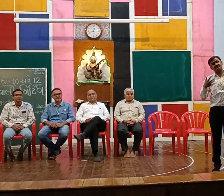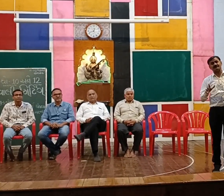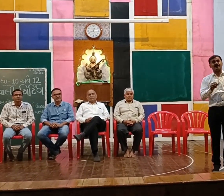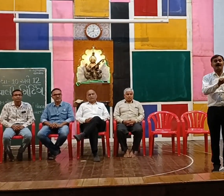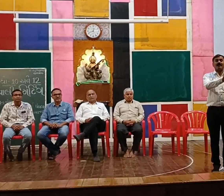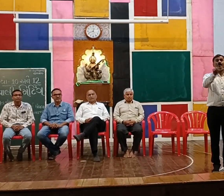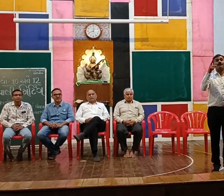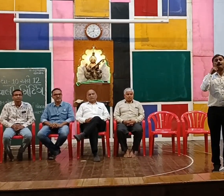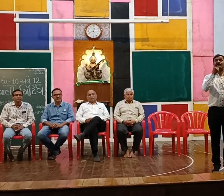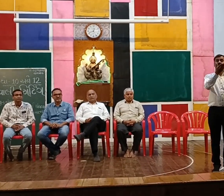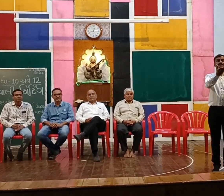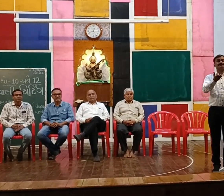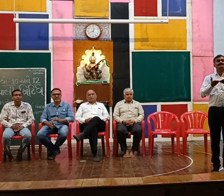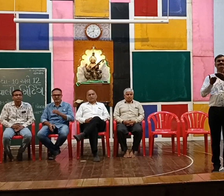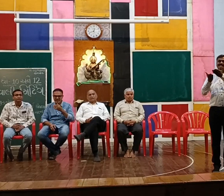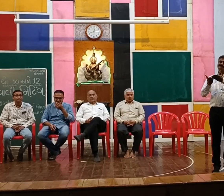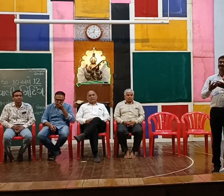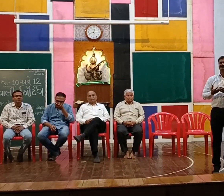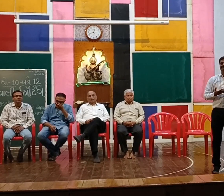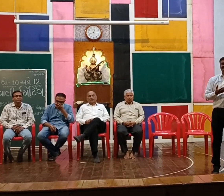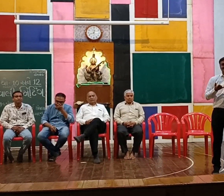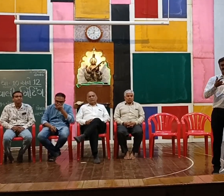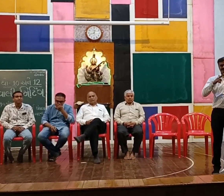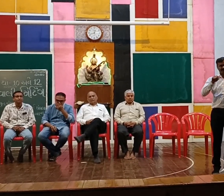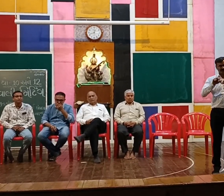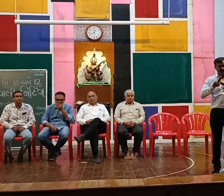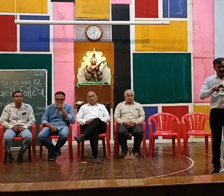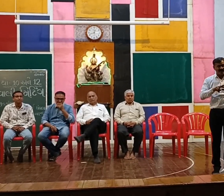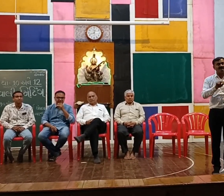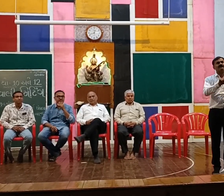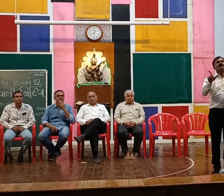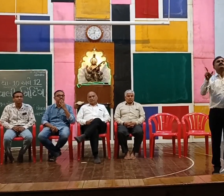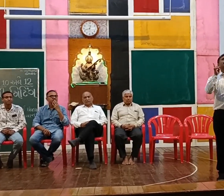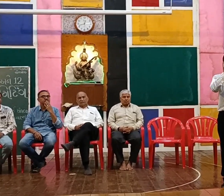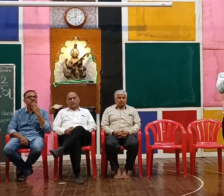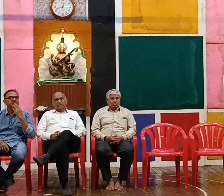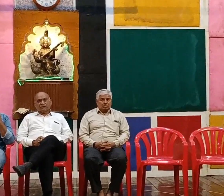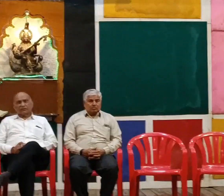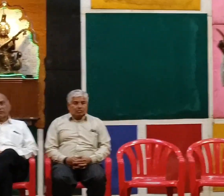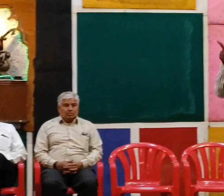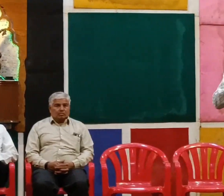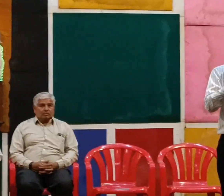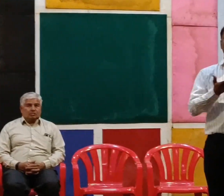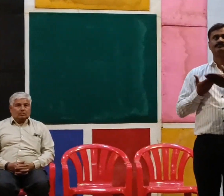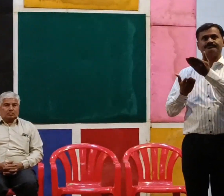અમારા માનવંતા વાલીઓ, સ્ટાફ, વિદ્યાર્થી ભાઈઓ અને બહેનો,